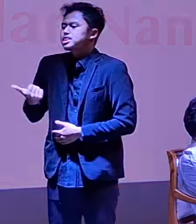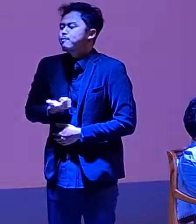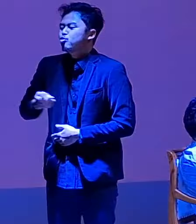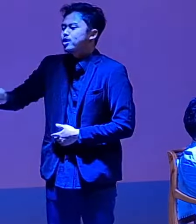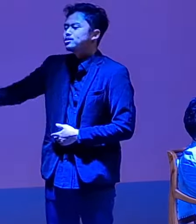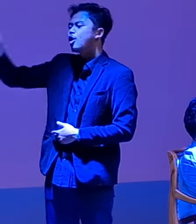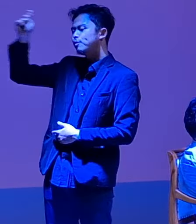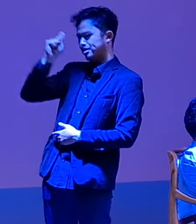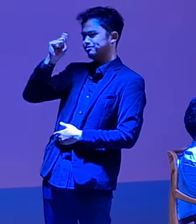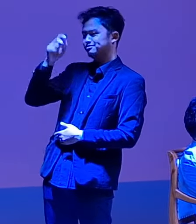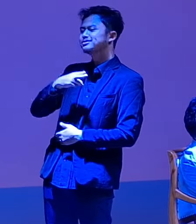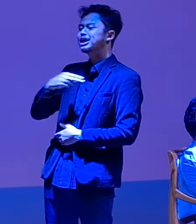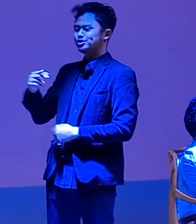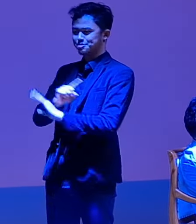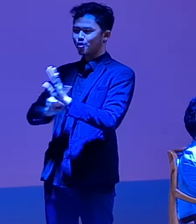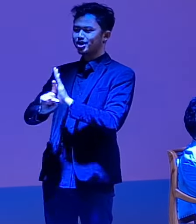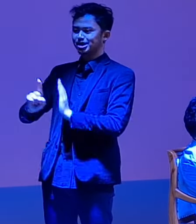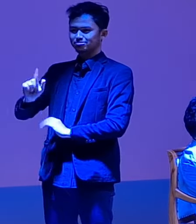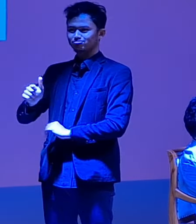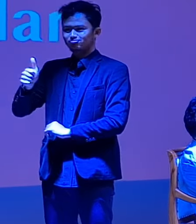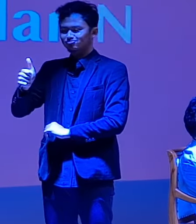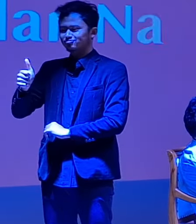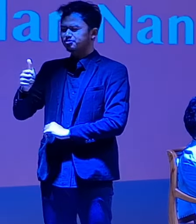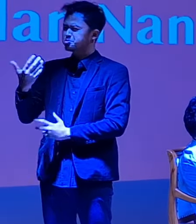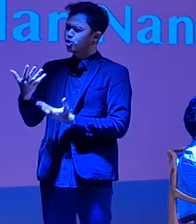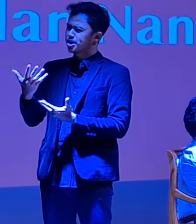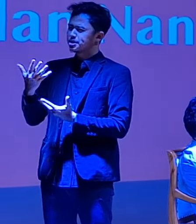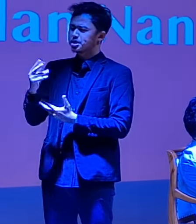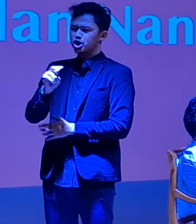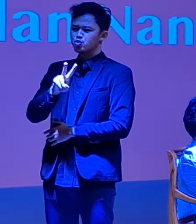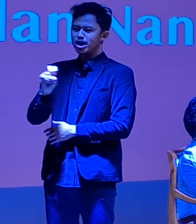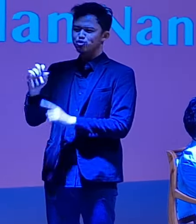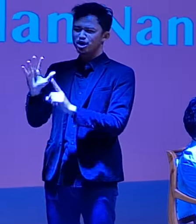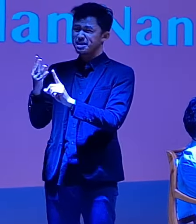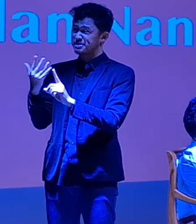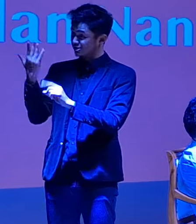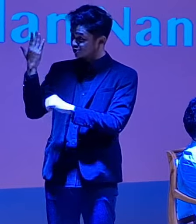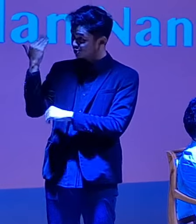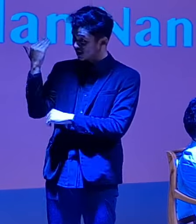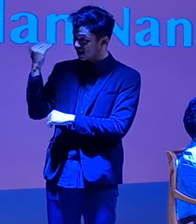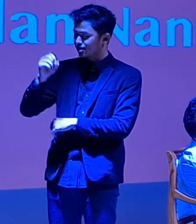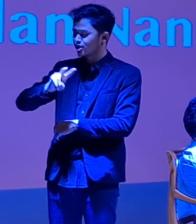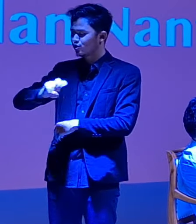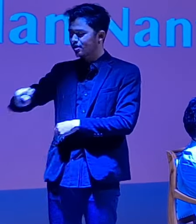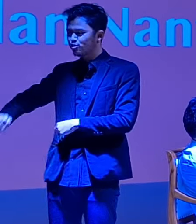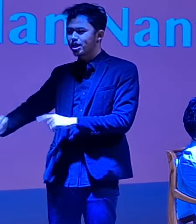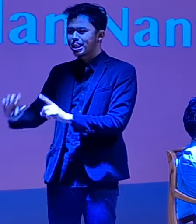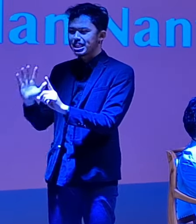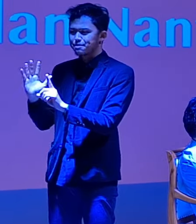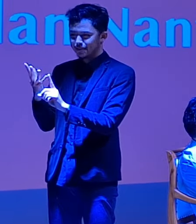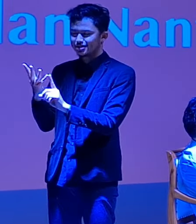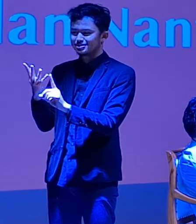dan Indonesia bisa dibilang di 2015 waktu itu menjadi